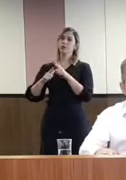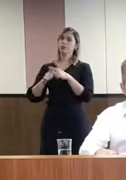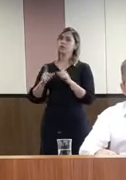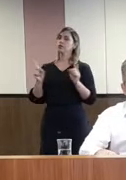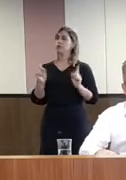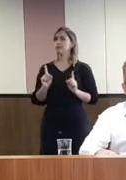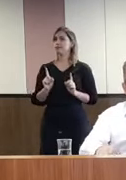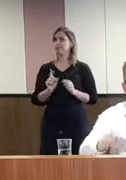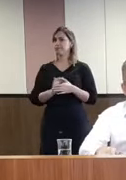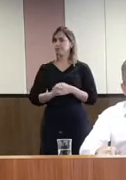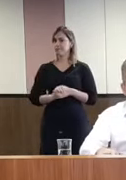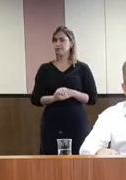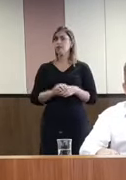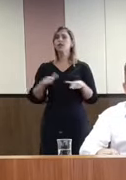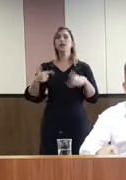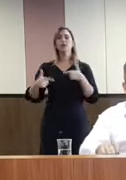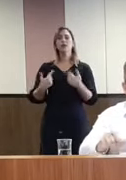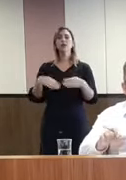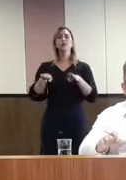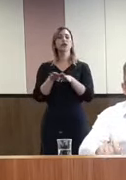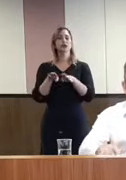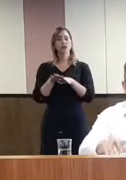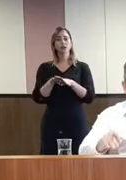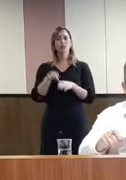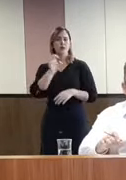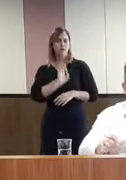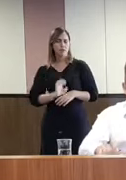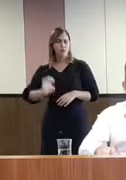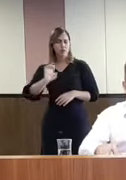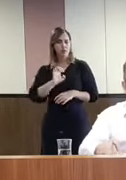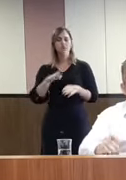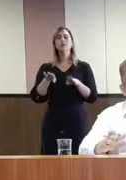vida das pessoas, dos trabalhadores, dos micro,